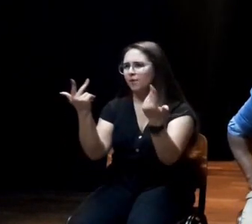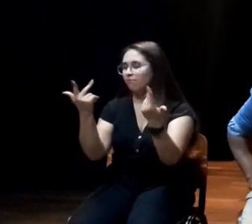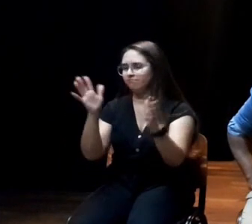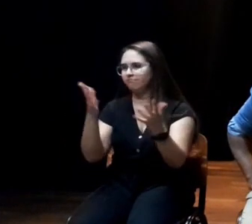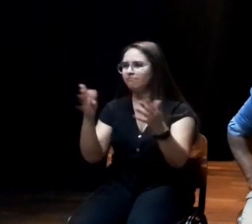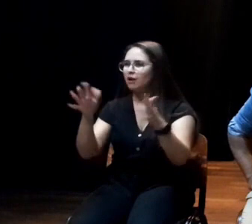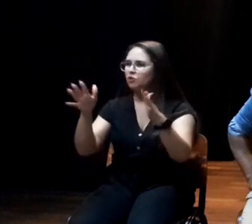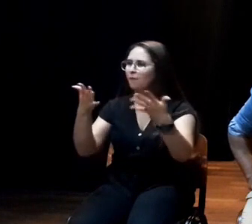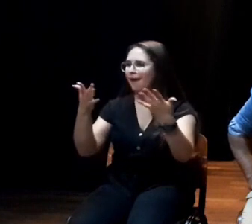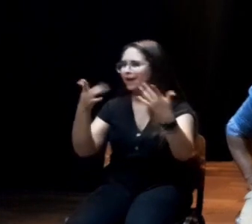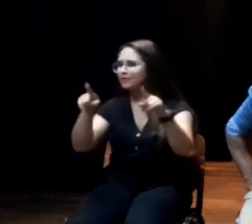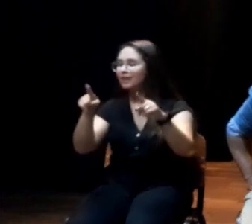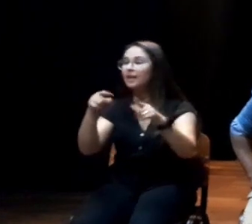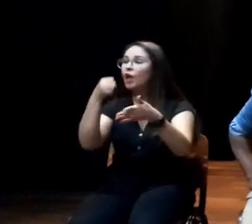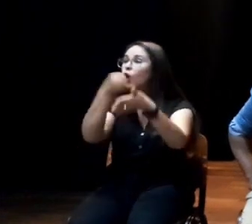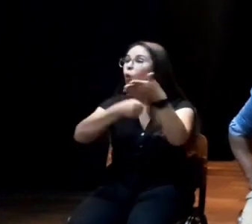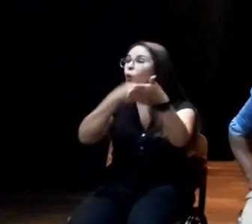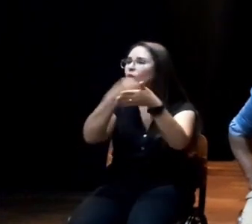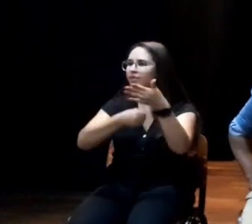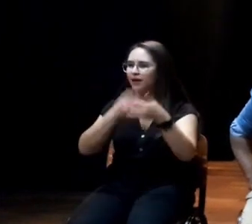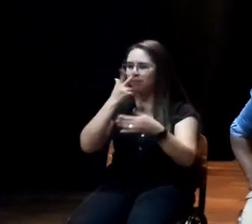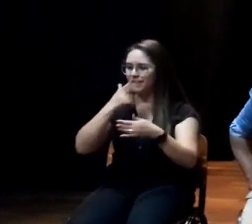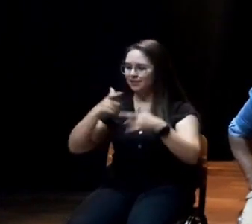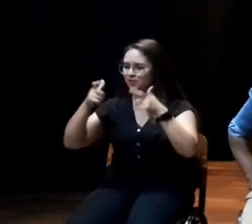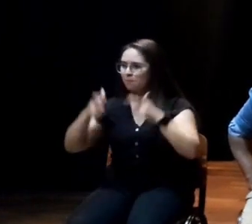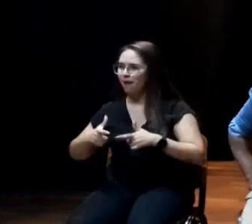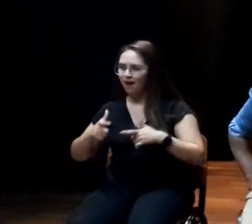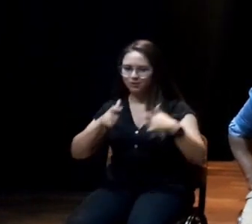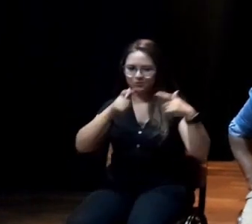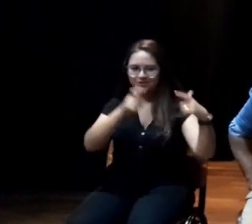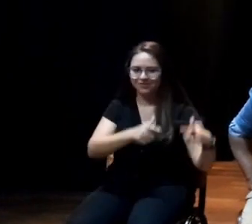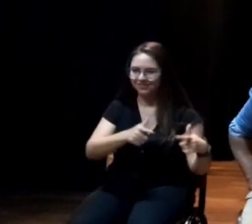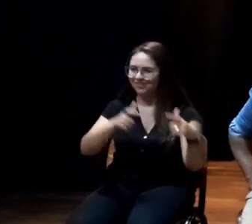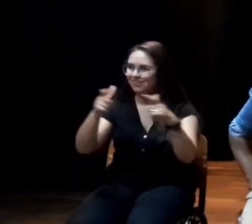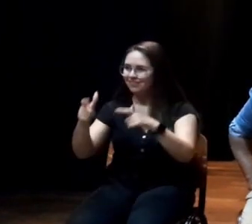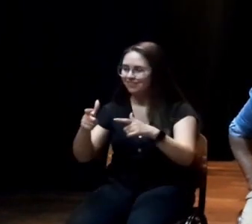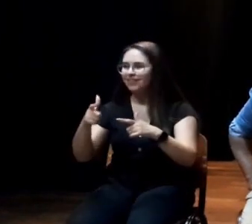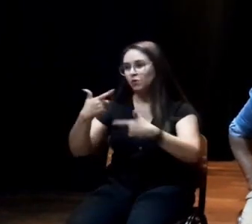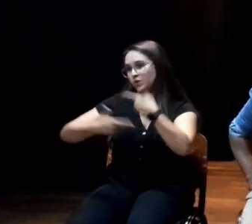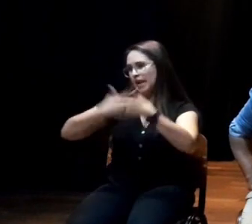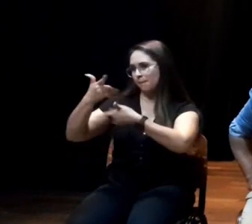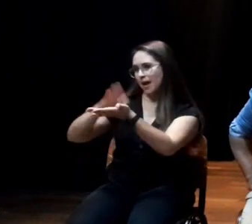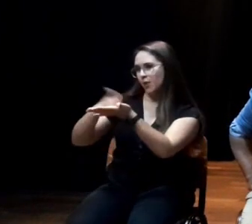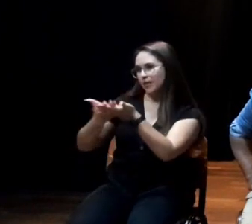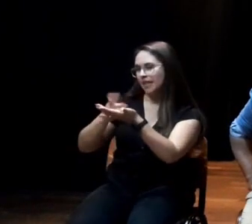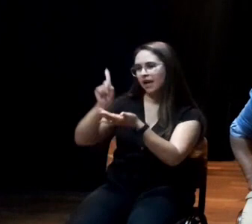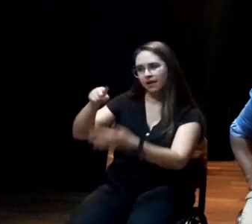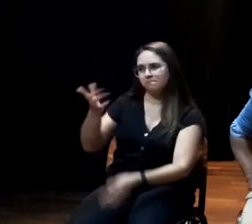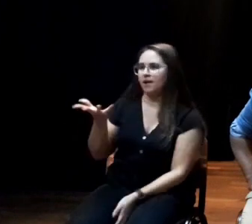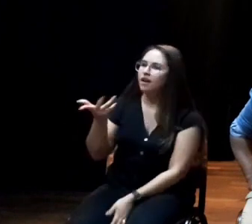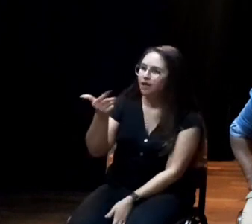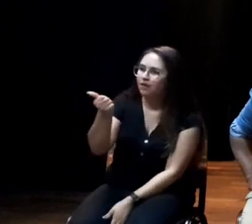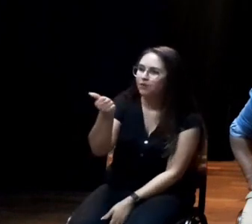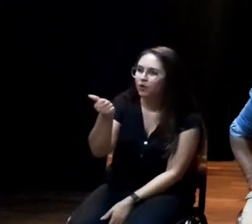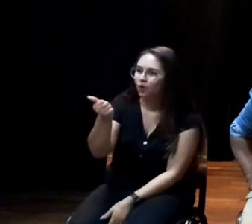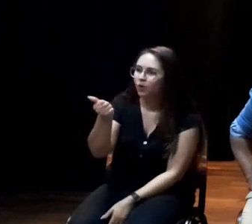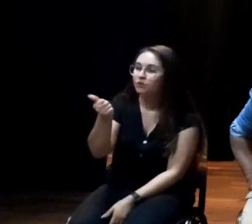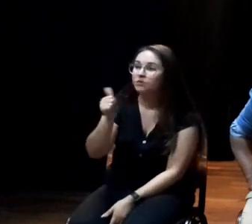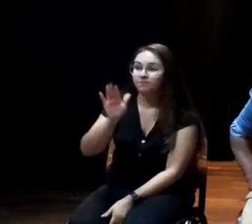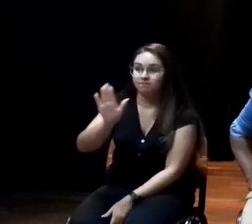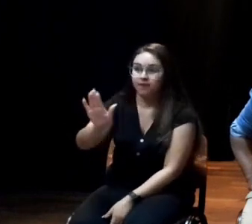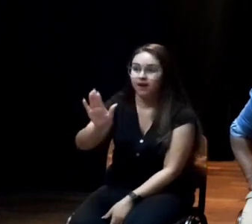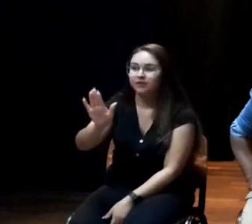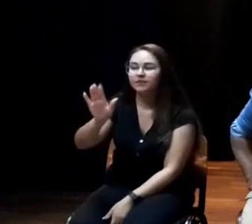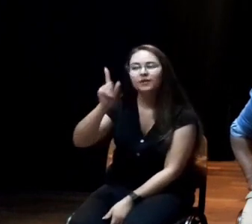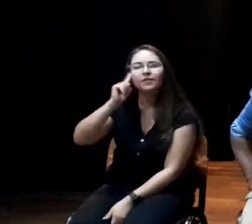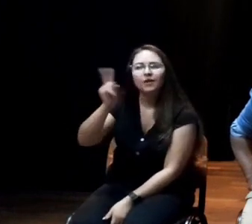Que essa luta por espaços e o trabalho do intérprete é maravilhoso, mas eu não